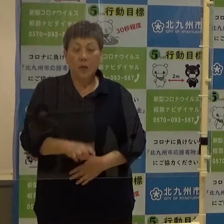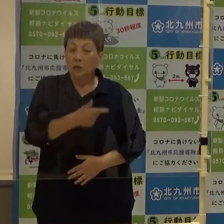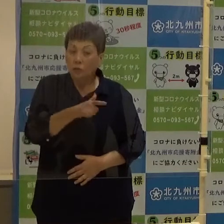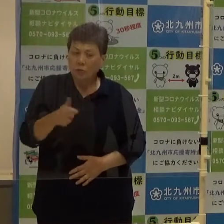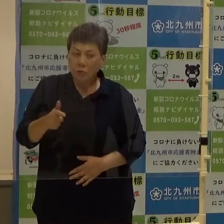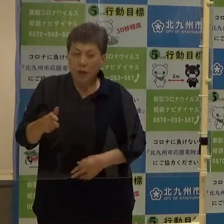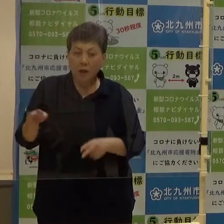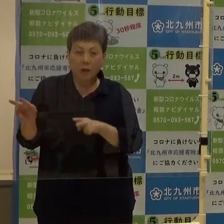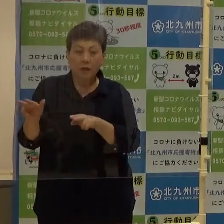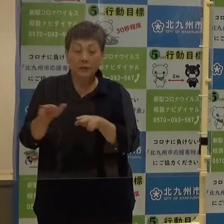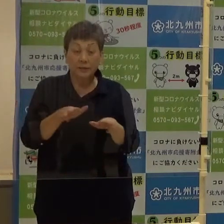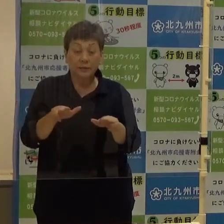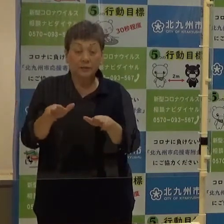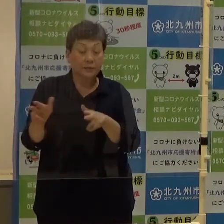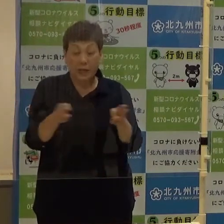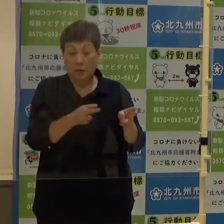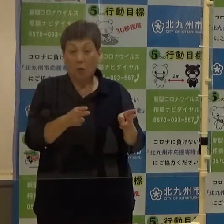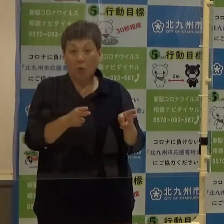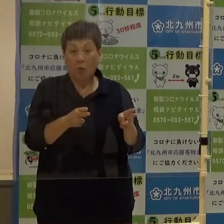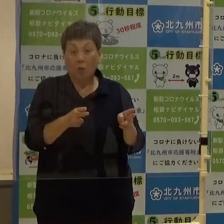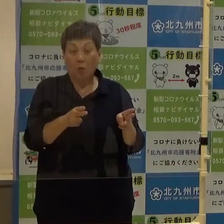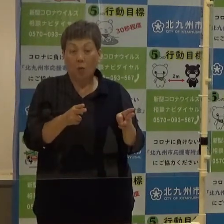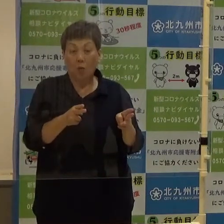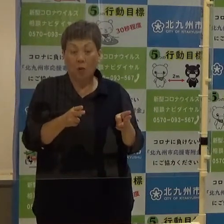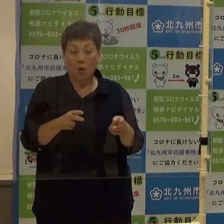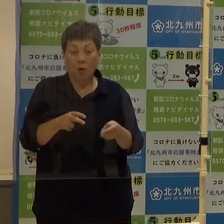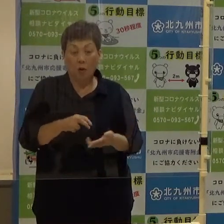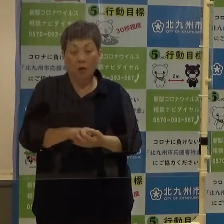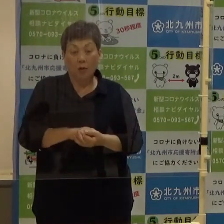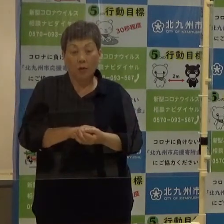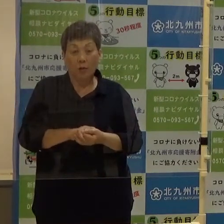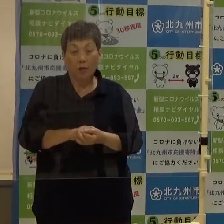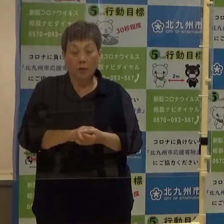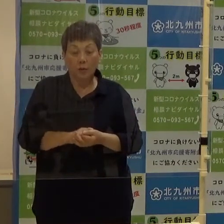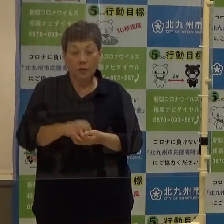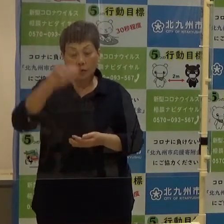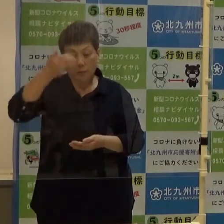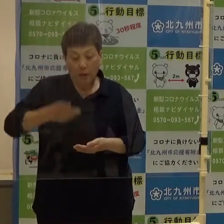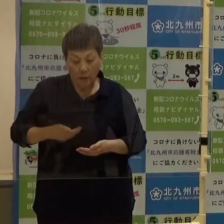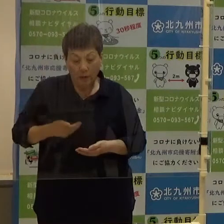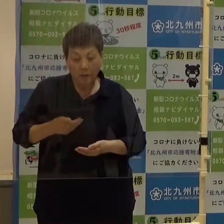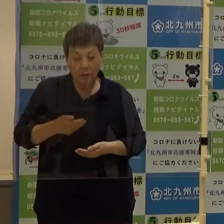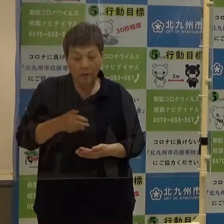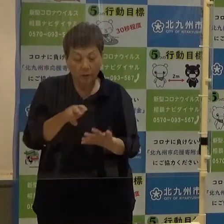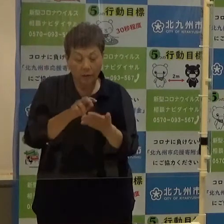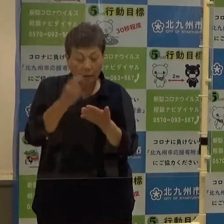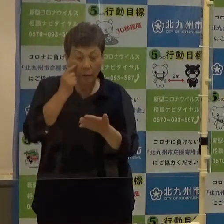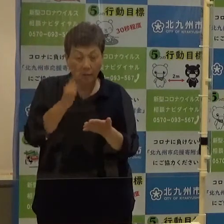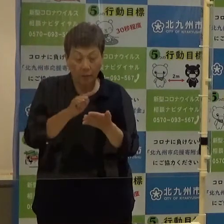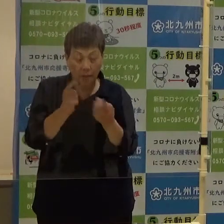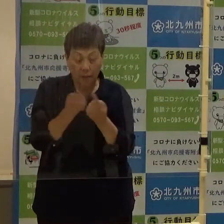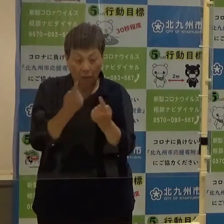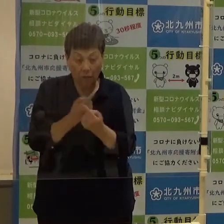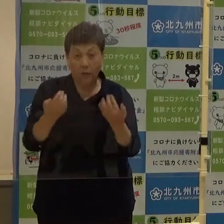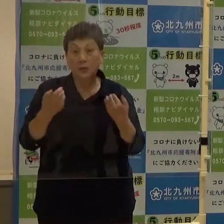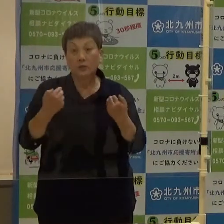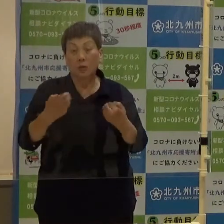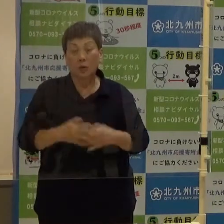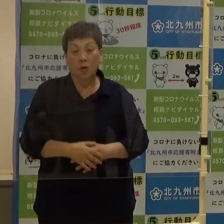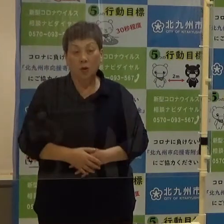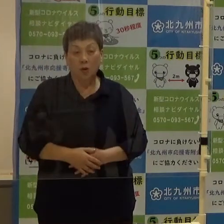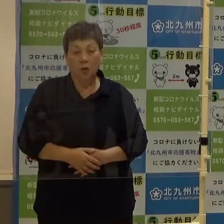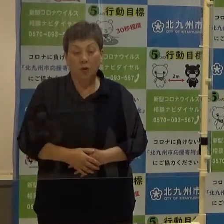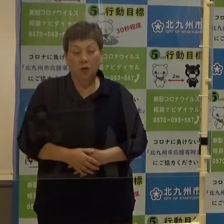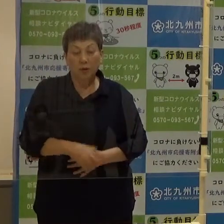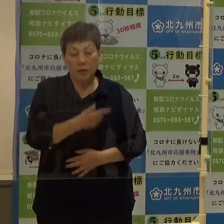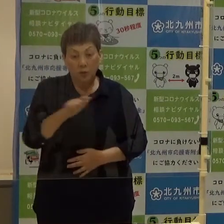度についても、立ち止まってレビューをするということは必要でありまして、その間に得られた